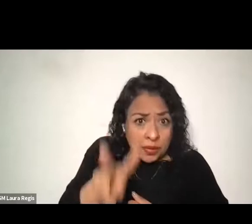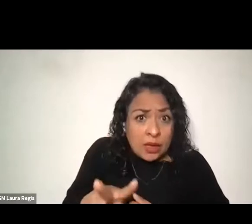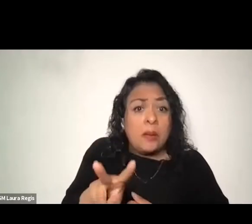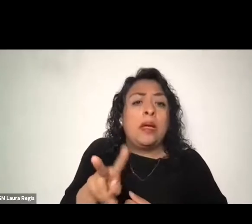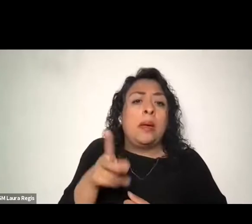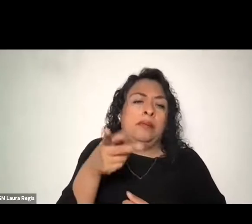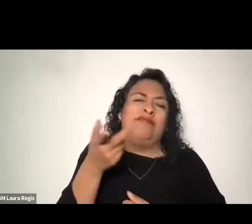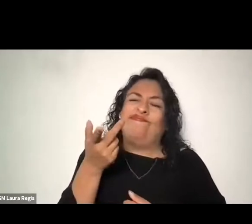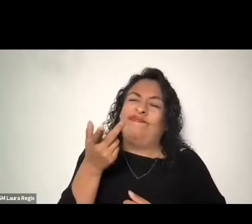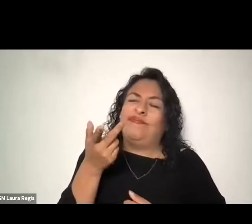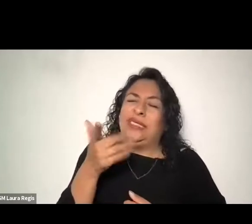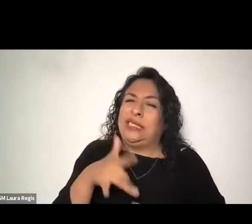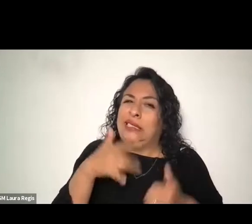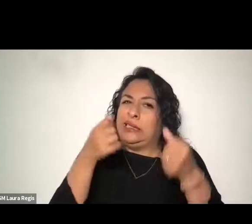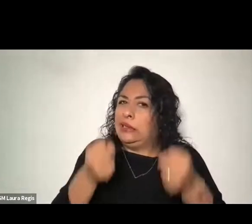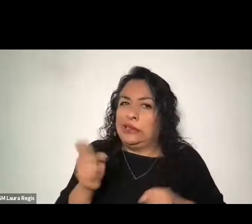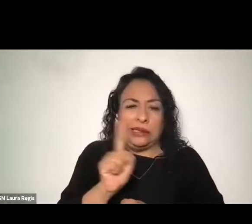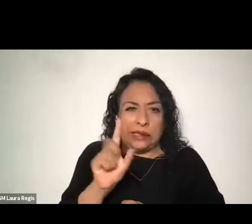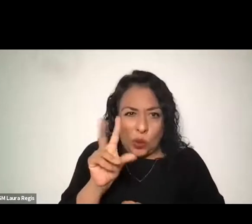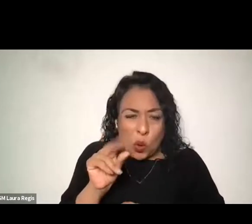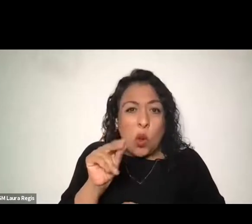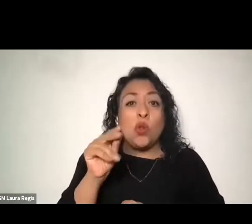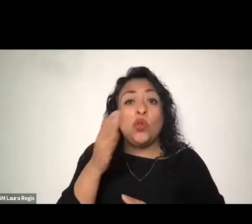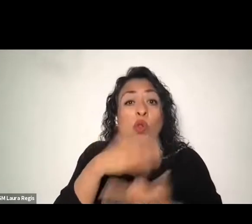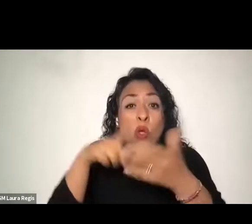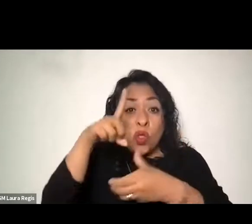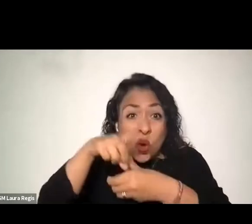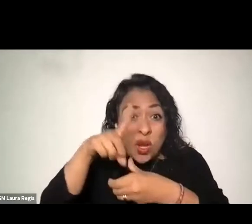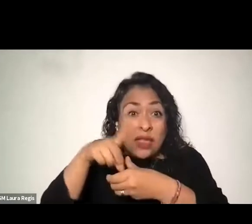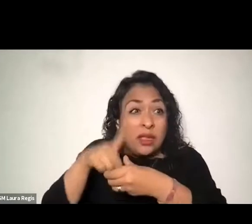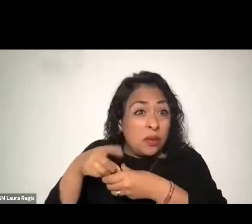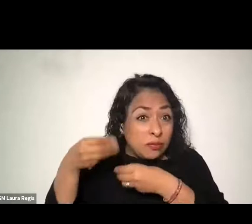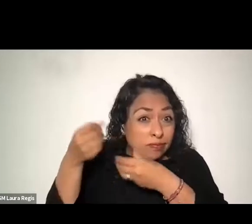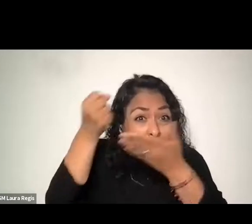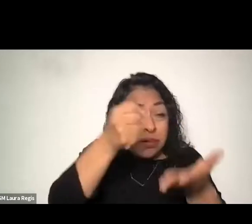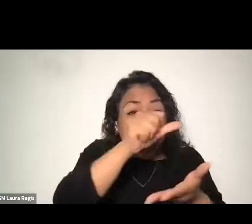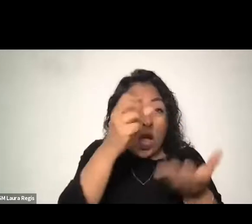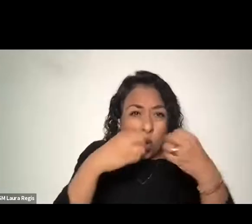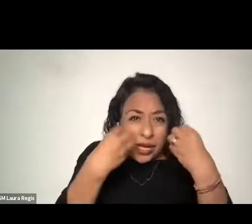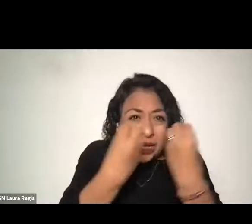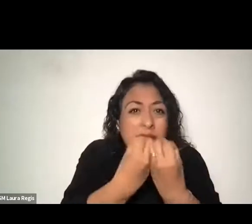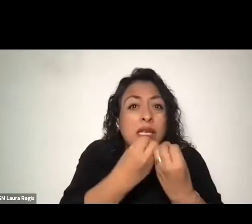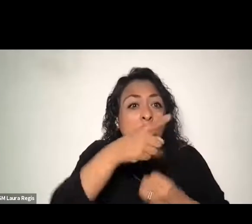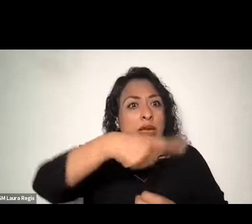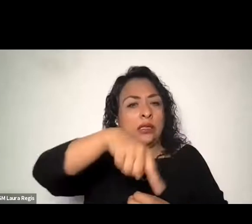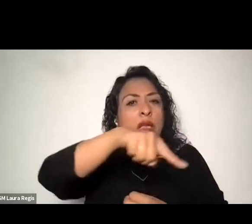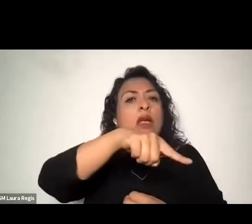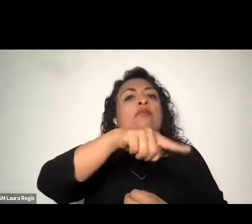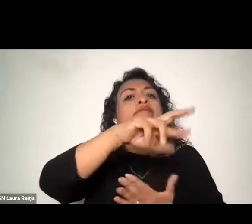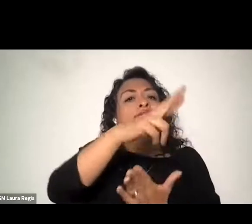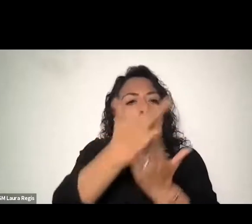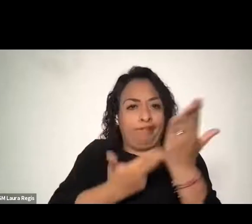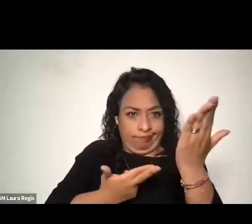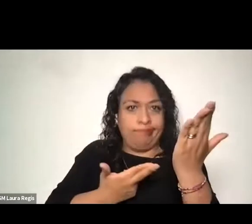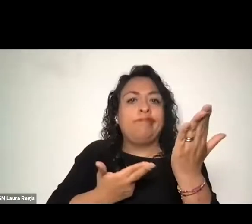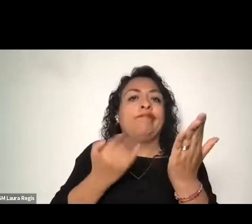poco probable, porque casi todos los donativos grandes que reciben las organizaciones que son donatarias van contra un recibo deducible de